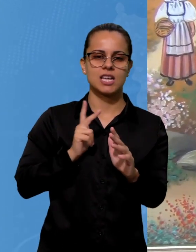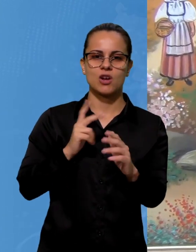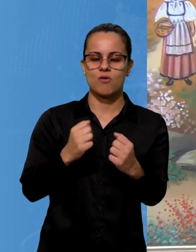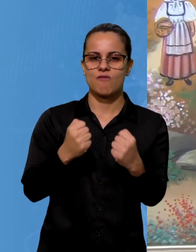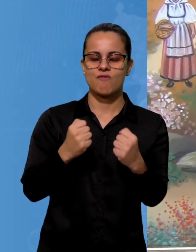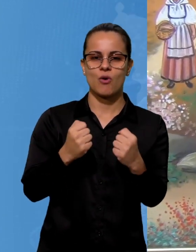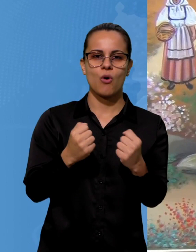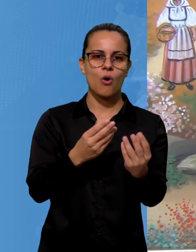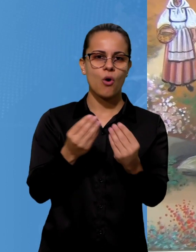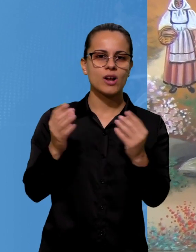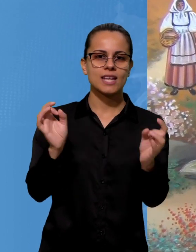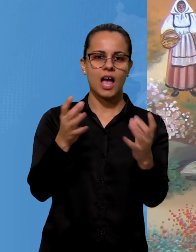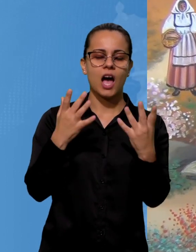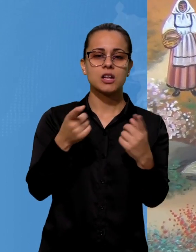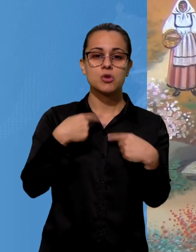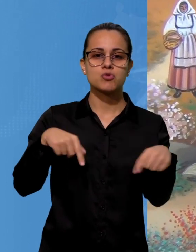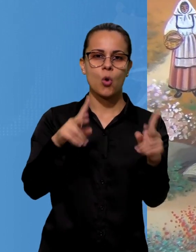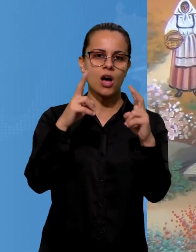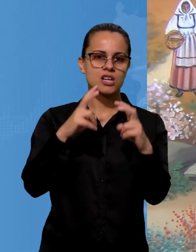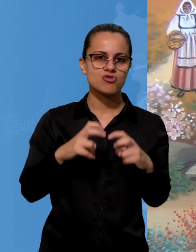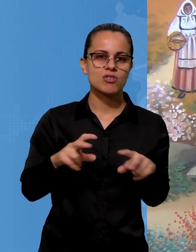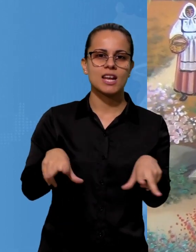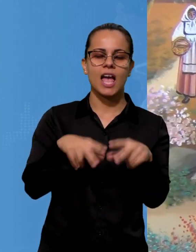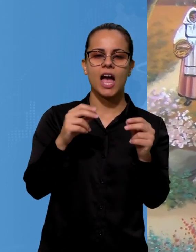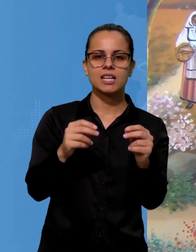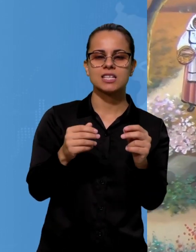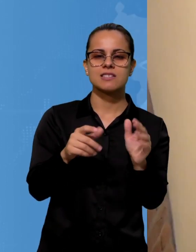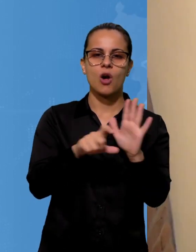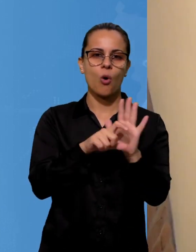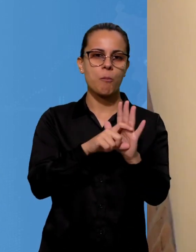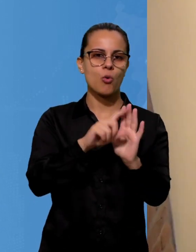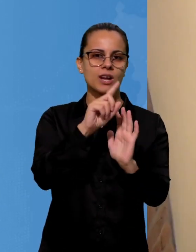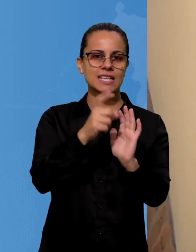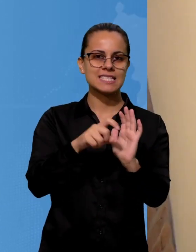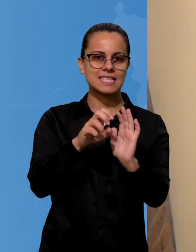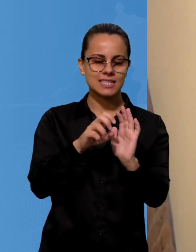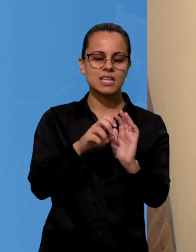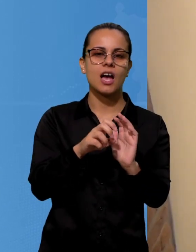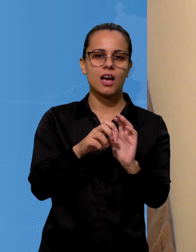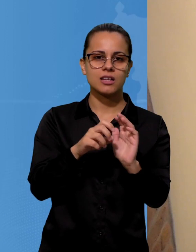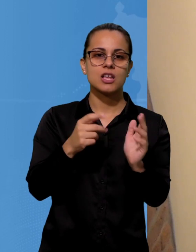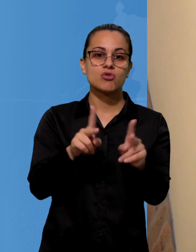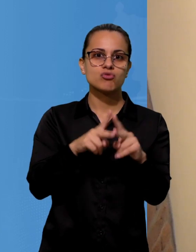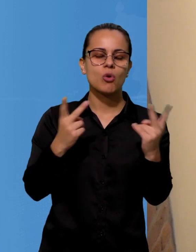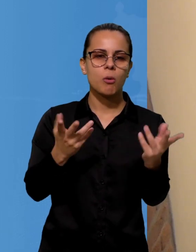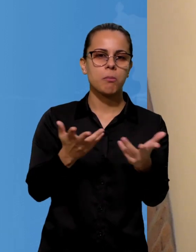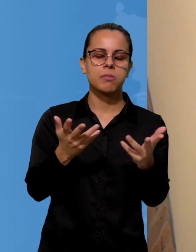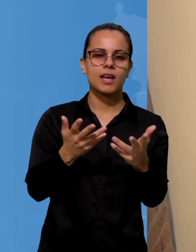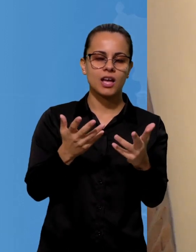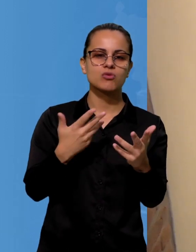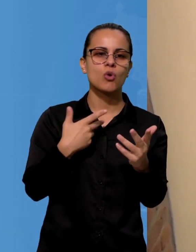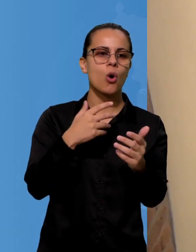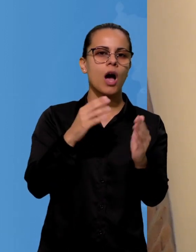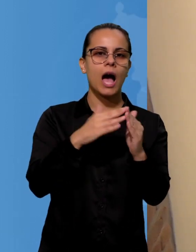Noi, con questa ricerca che stiamo facendo, siamo partiti dal comune di Zeddiani e abbiamo scoperto che in tutte le case dei Zeddiani